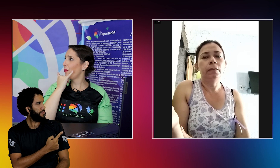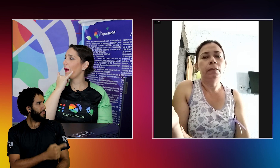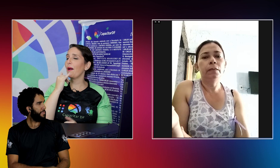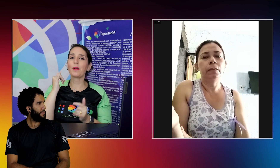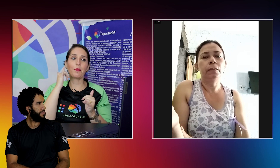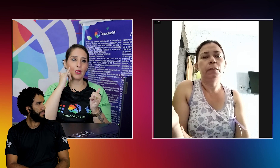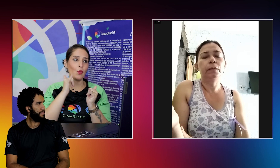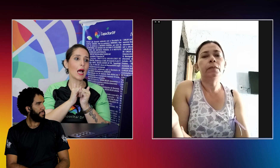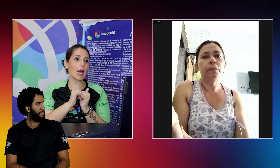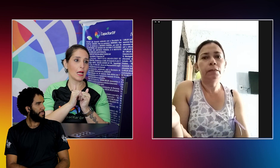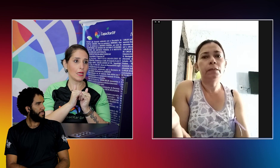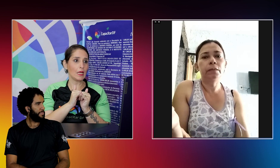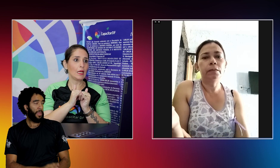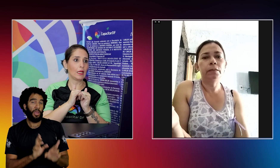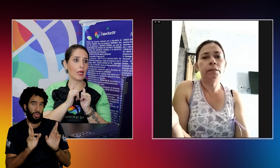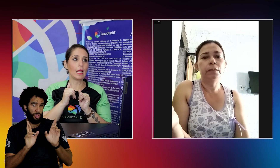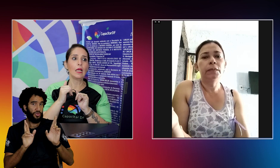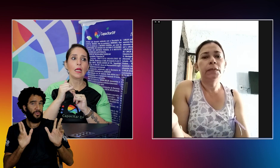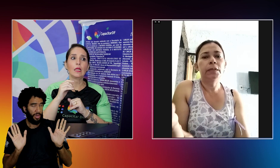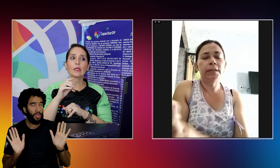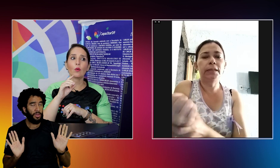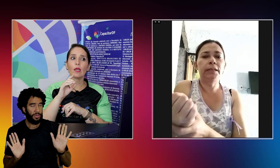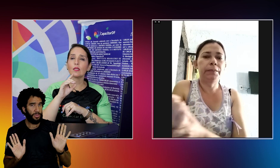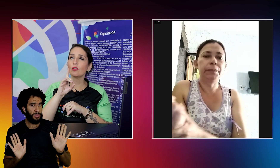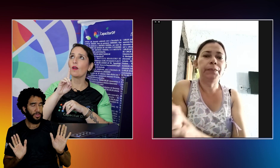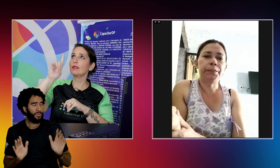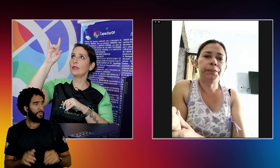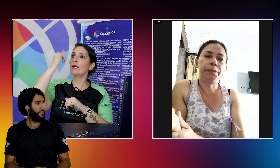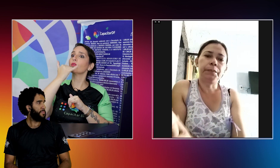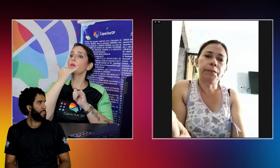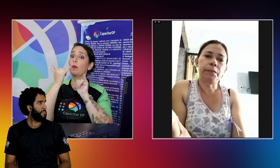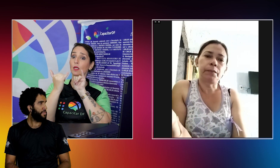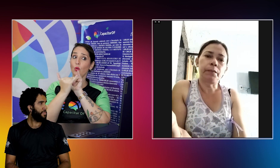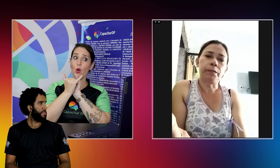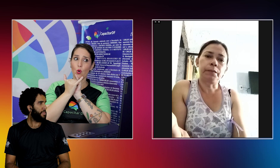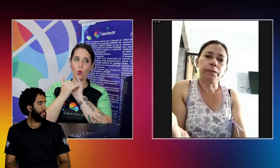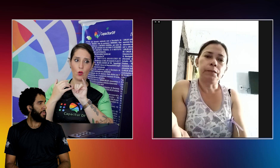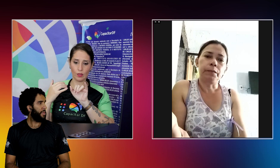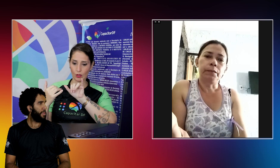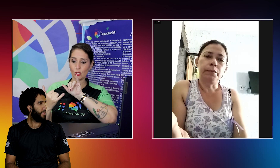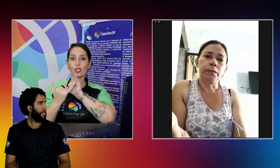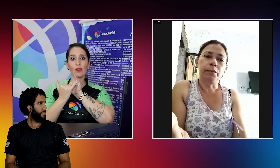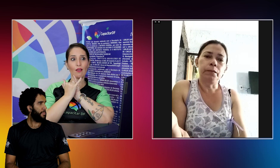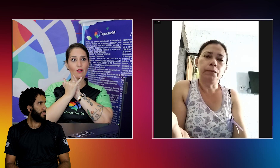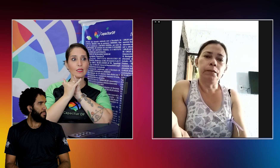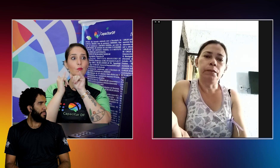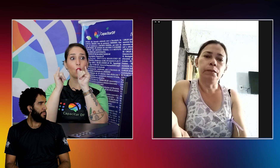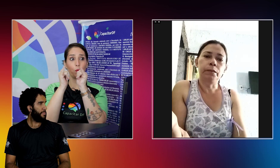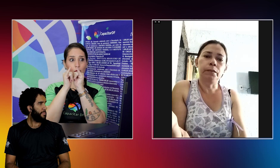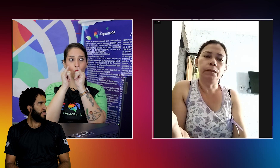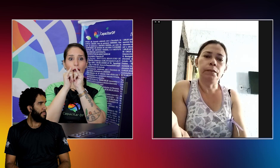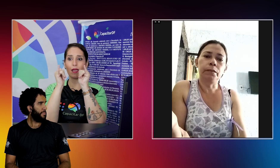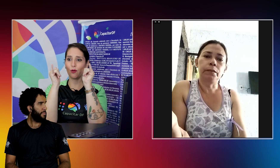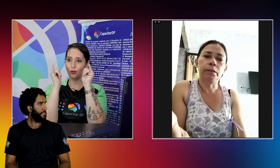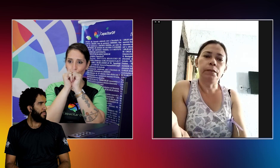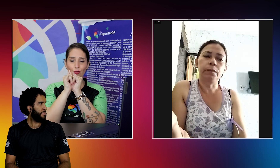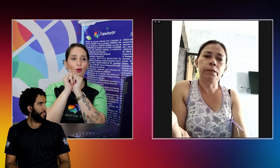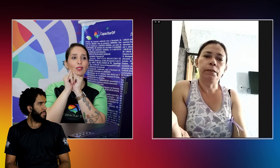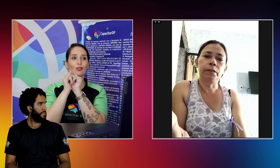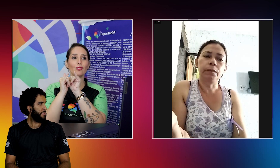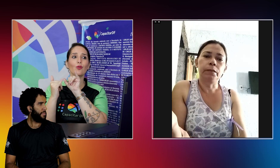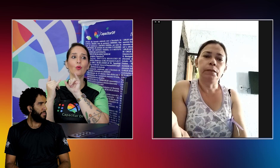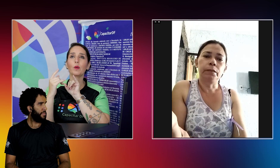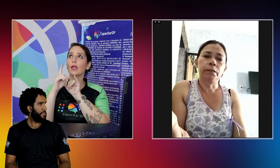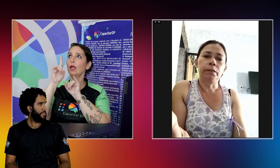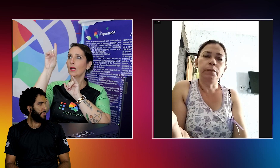desculpar para perdoar, né? Sim. Então, o que a gente faz? Deus me perdoou. Então, a gente até faz assim, porque o perdoar é os dois